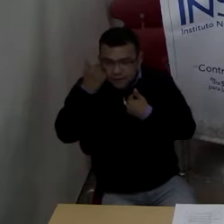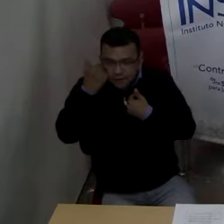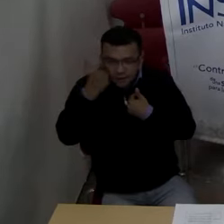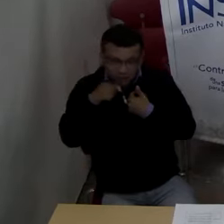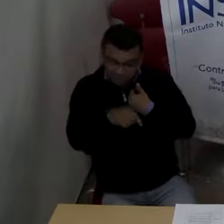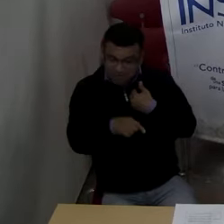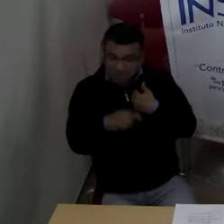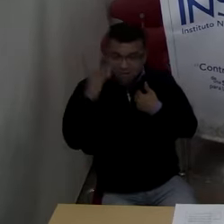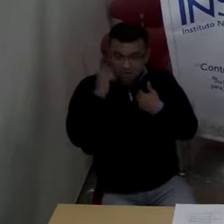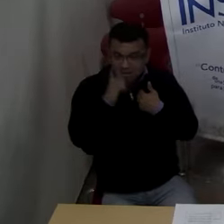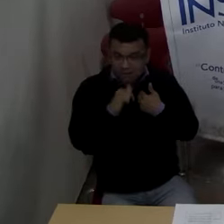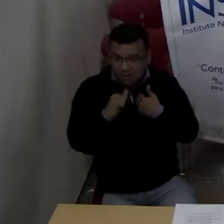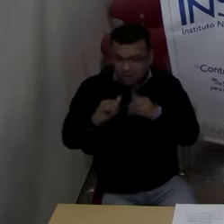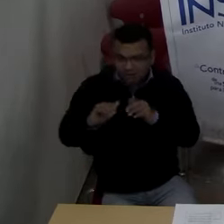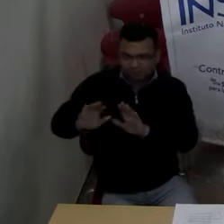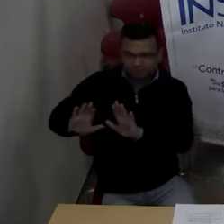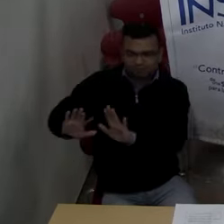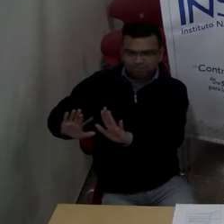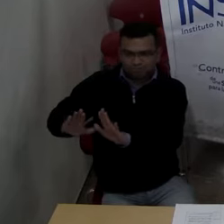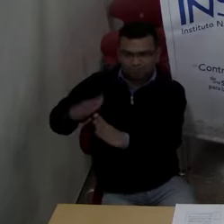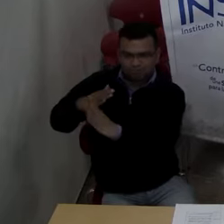en el mes de julio,